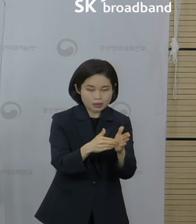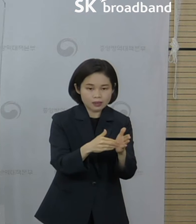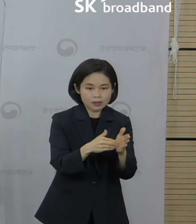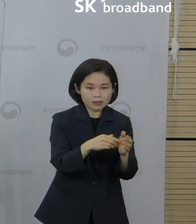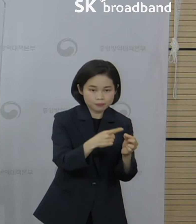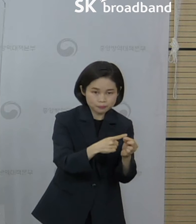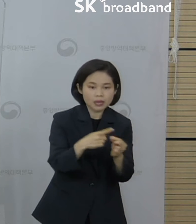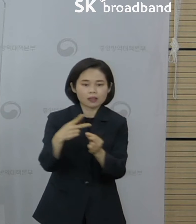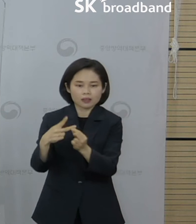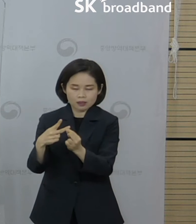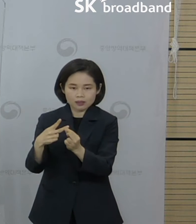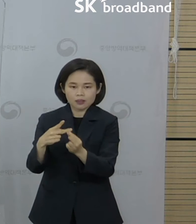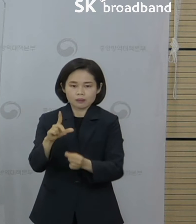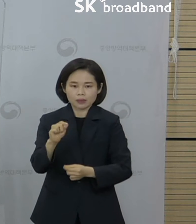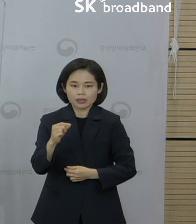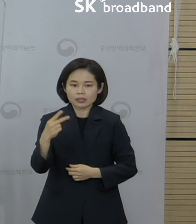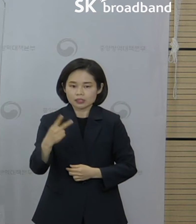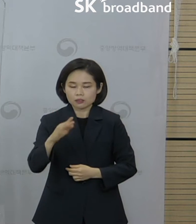맞았고